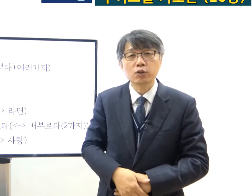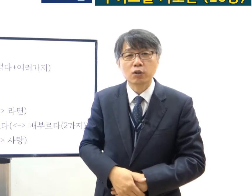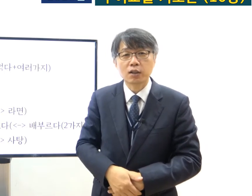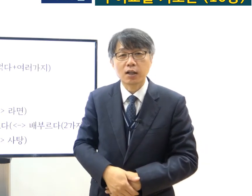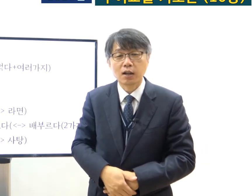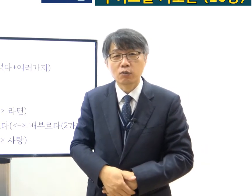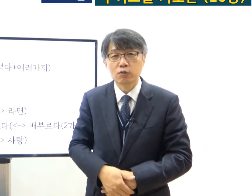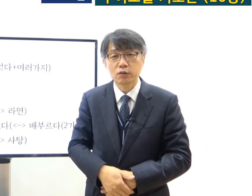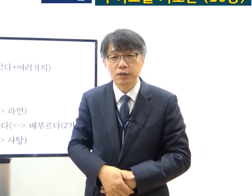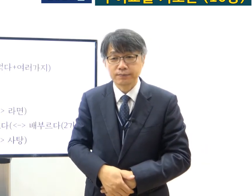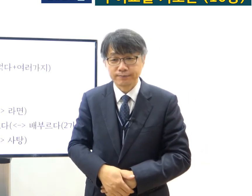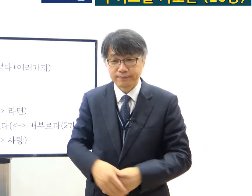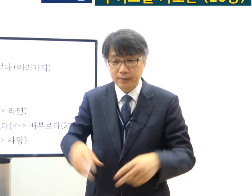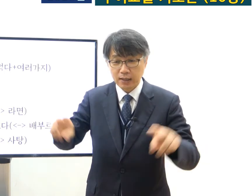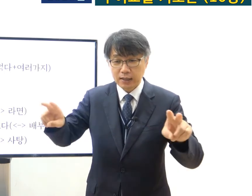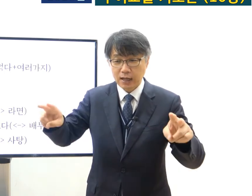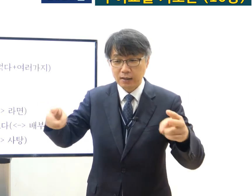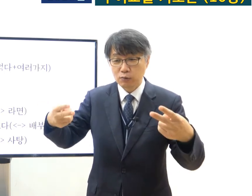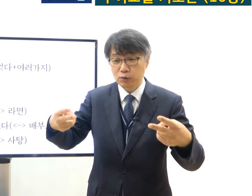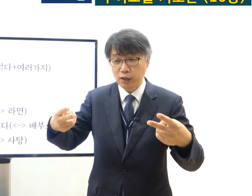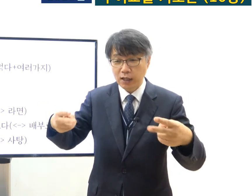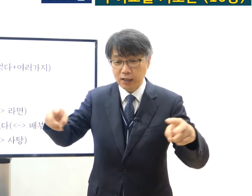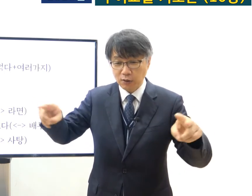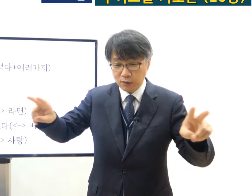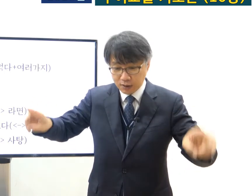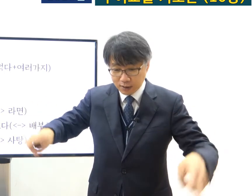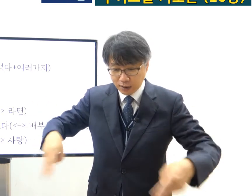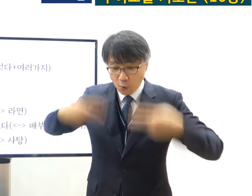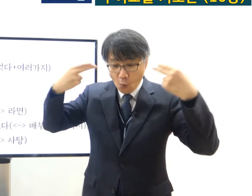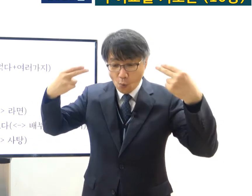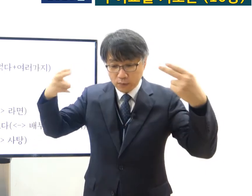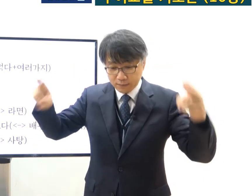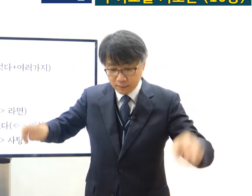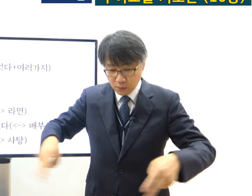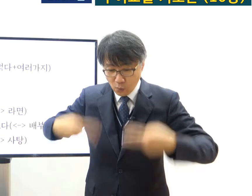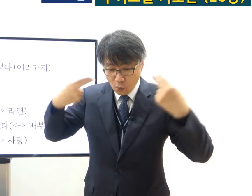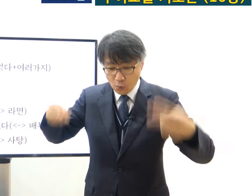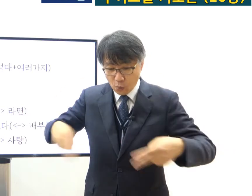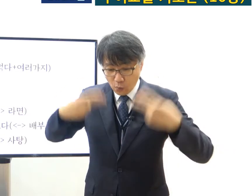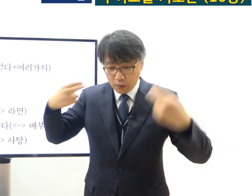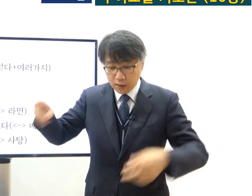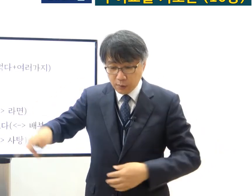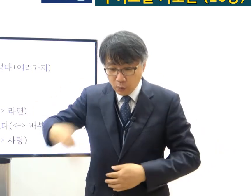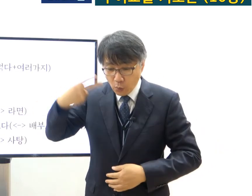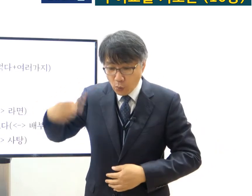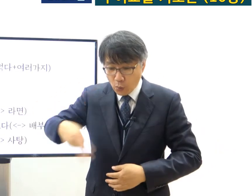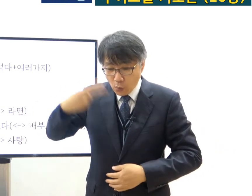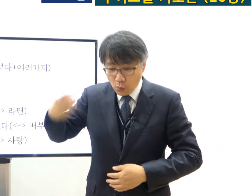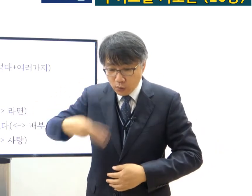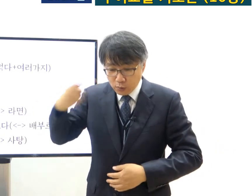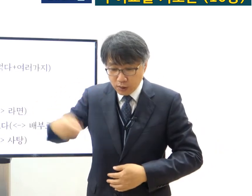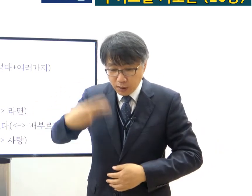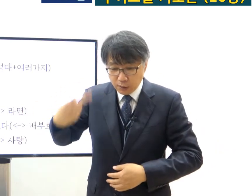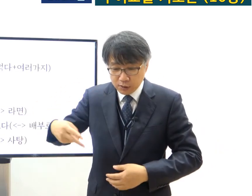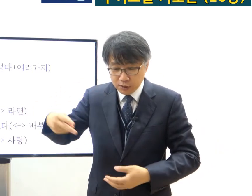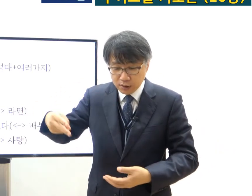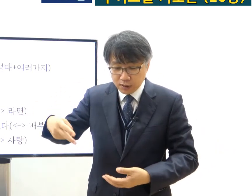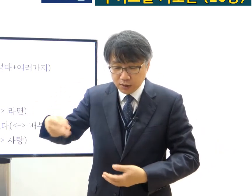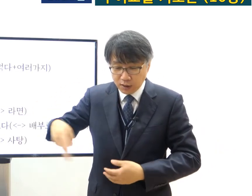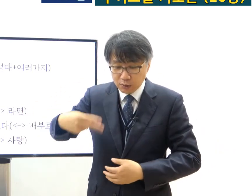어떻게 할까요? 국수는 자 국수 젓가락이요. 젓가락 아니면 이렇게 먹는 거라고